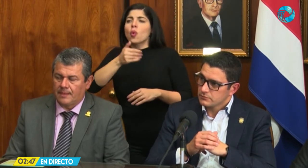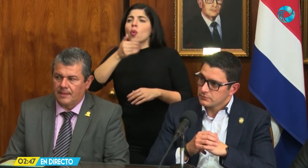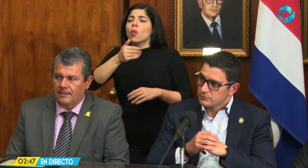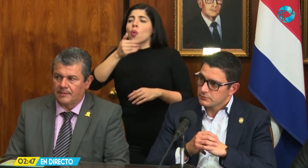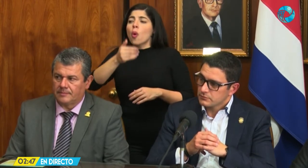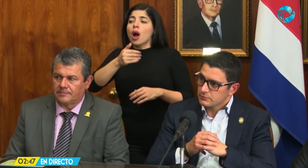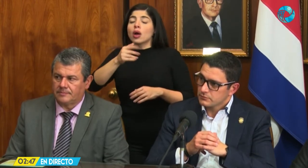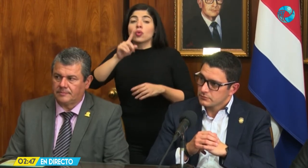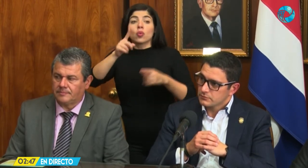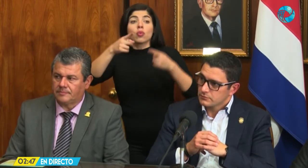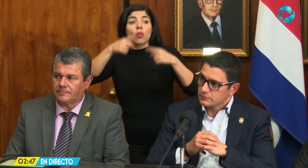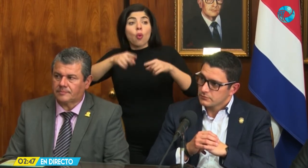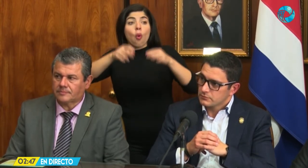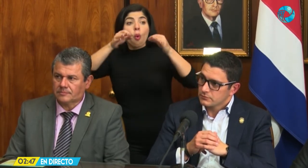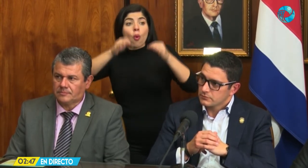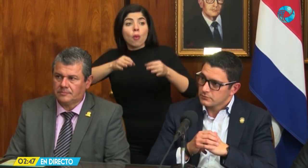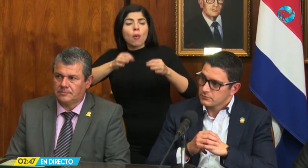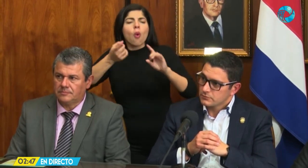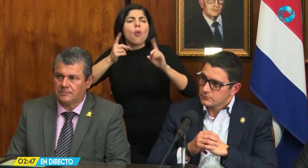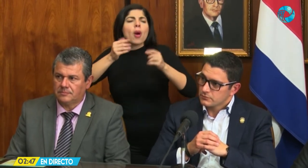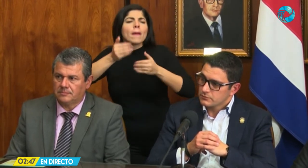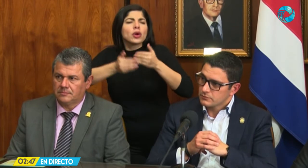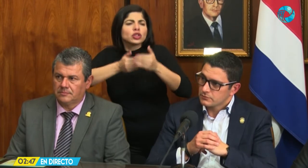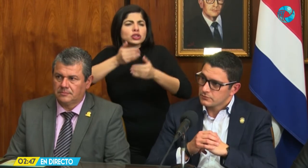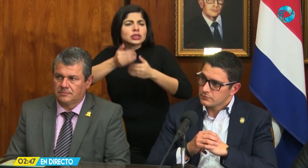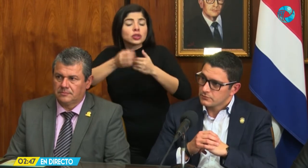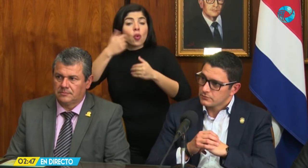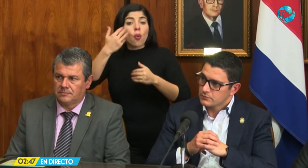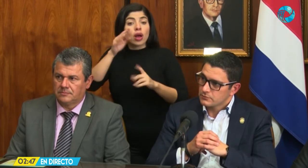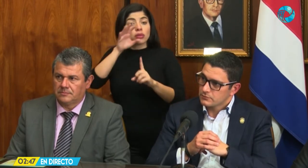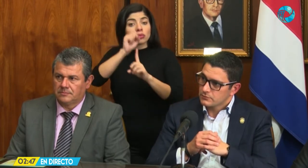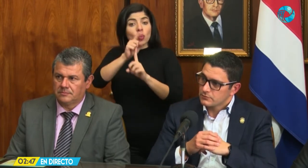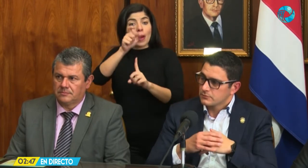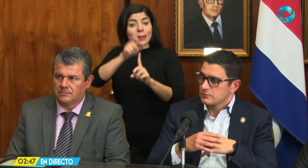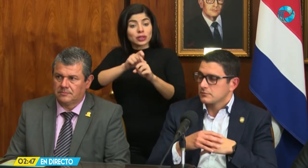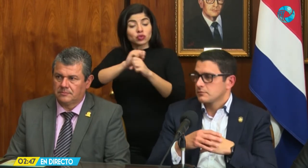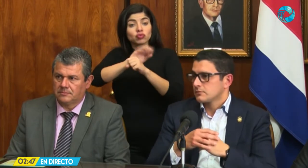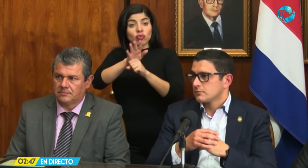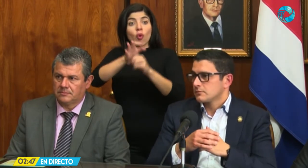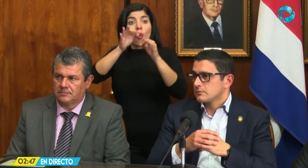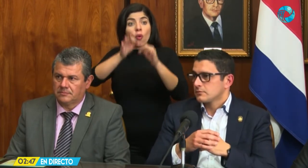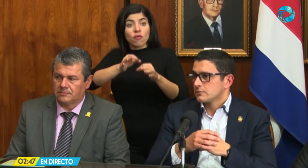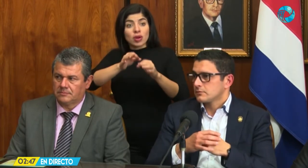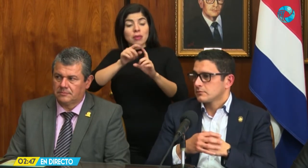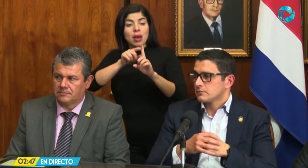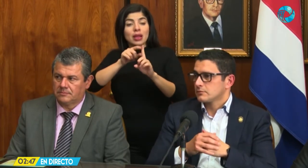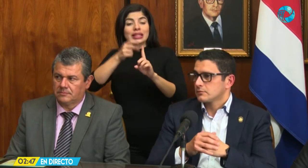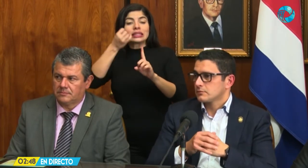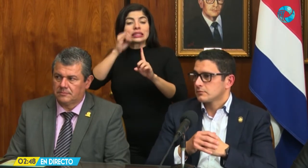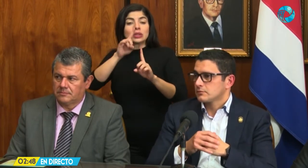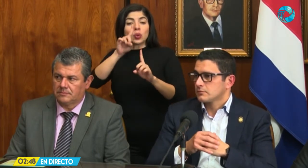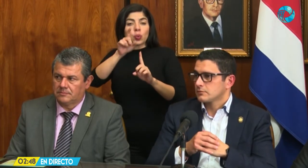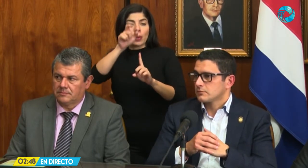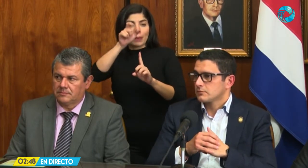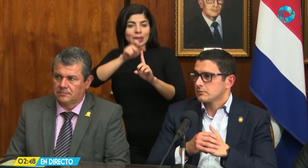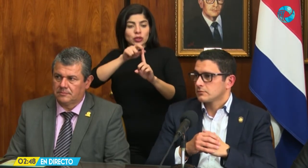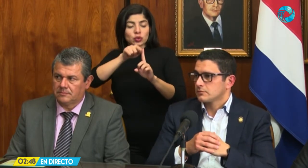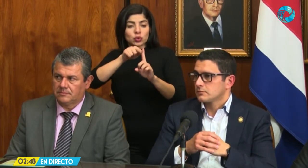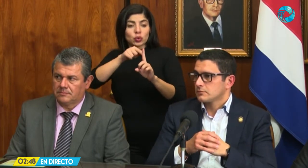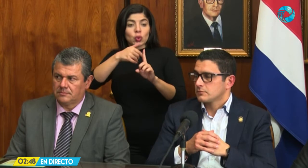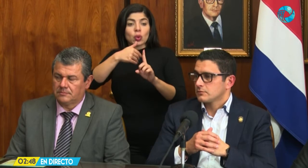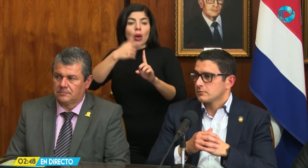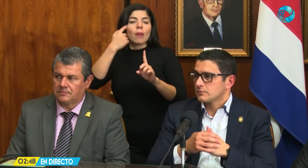Cuando hay un caso confirmado, nada más que saber cuál es el procedimiento para eso. Cuando hay un caso confirmado de coronavirus y se trata de una persona que tiene